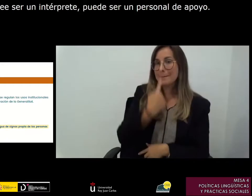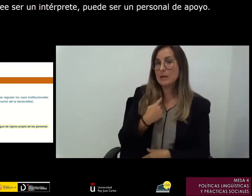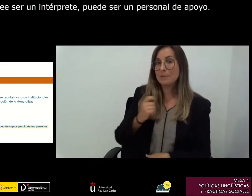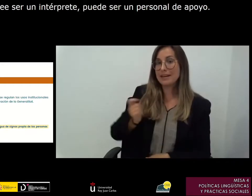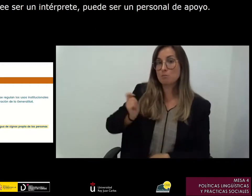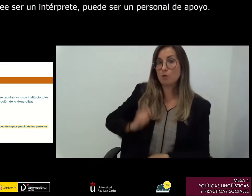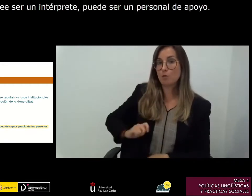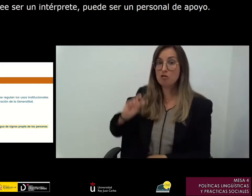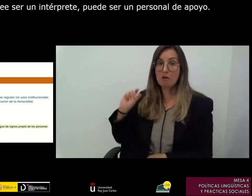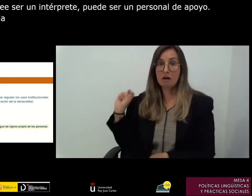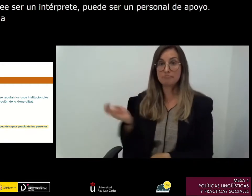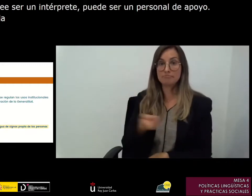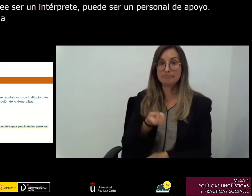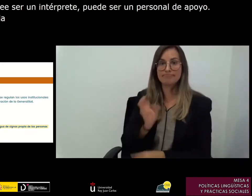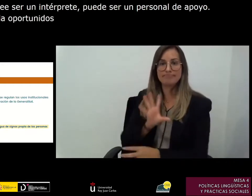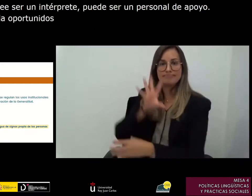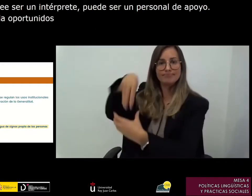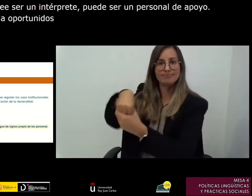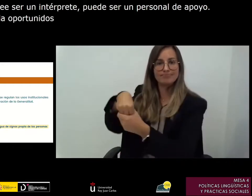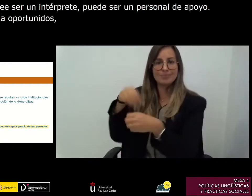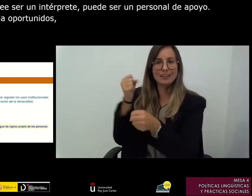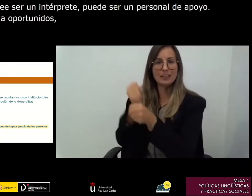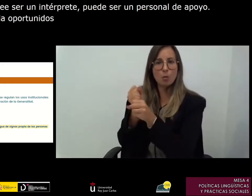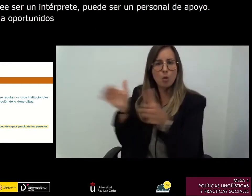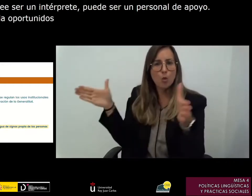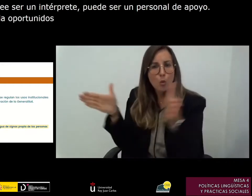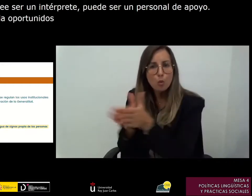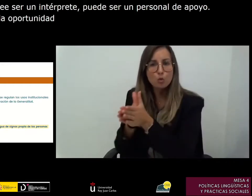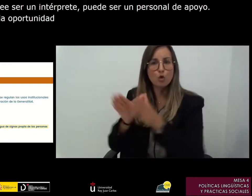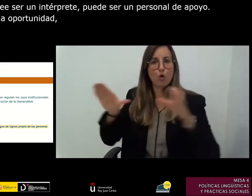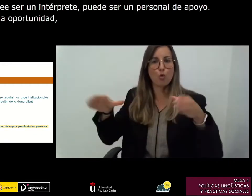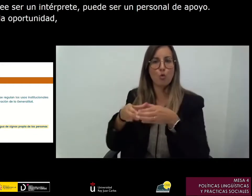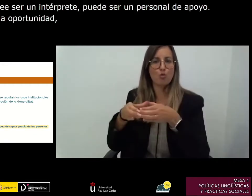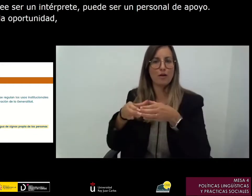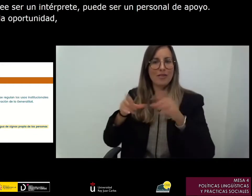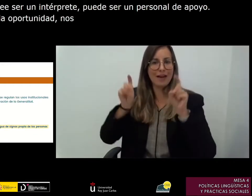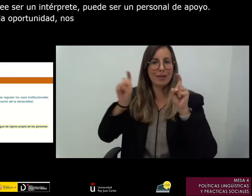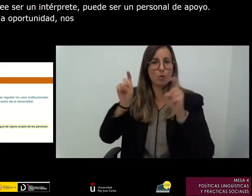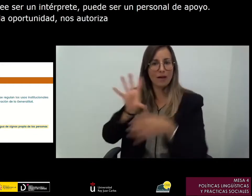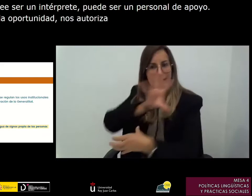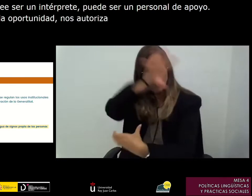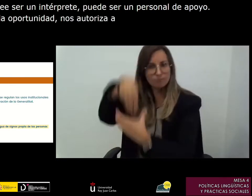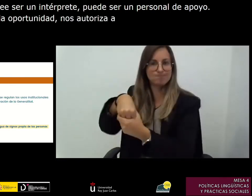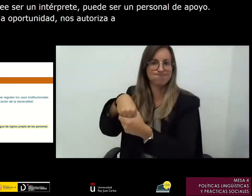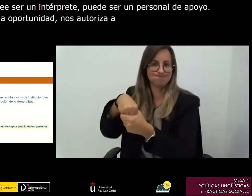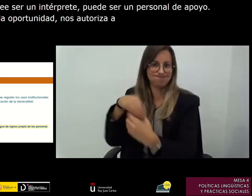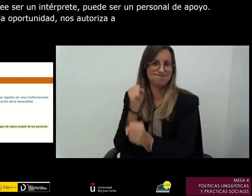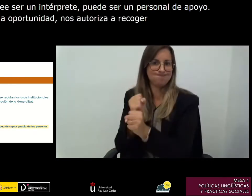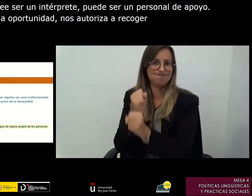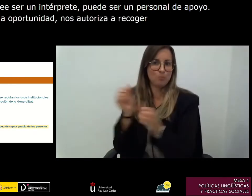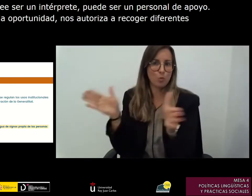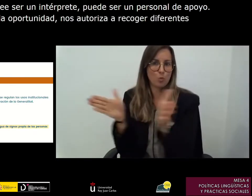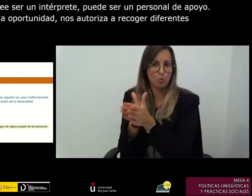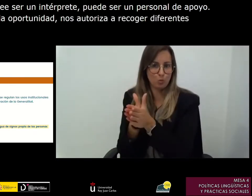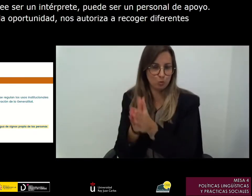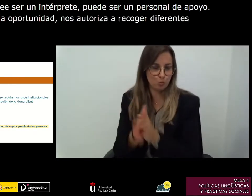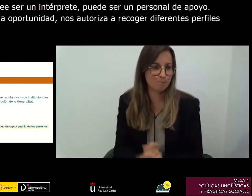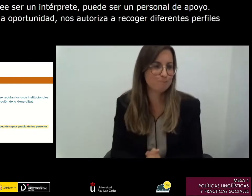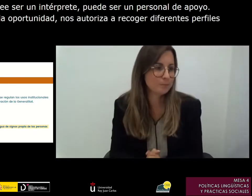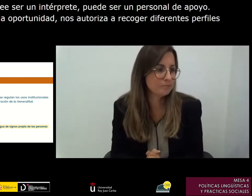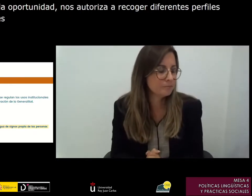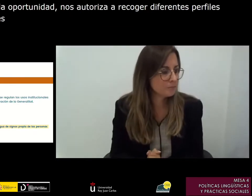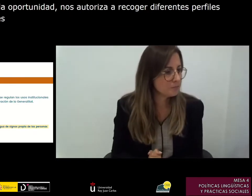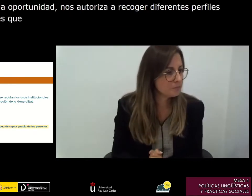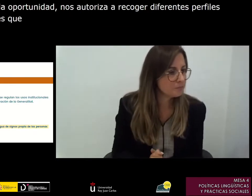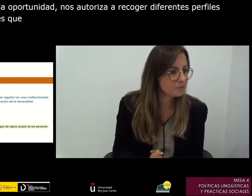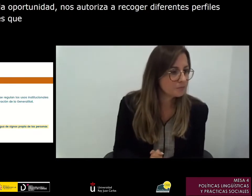oportunidad, nos autoriza a recoger diferentes perfiles profesionales que puedan trabajar dentro